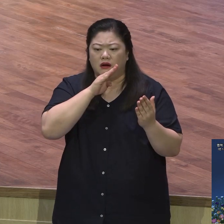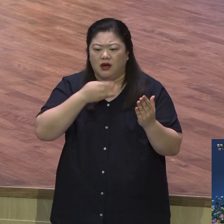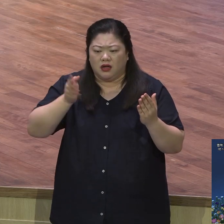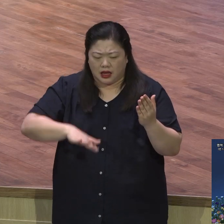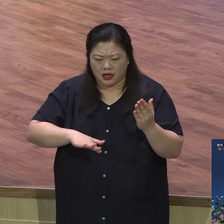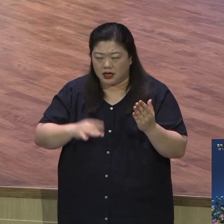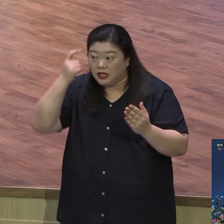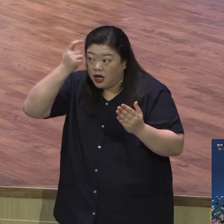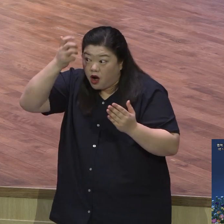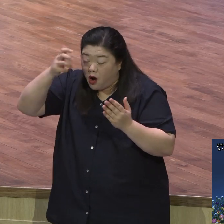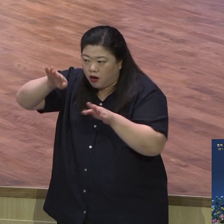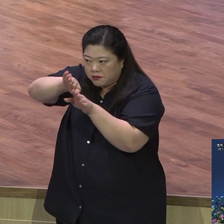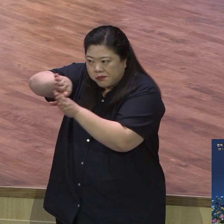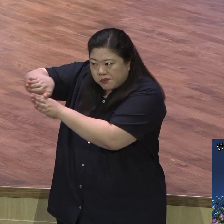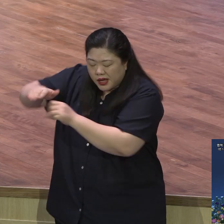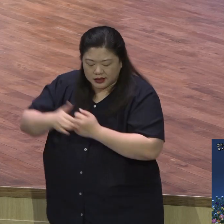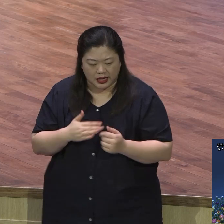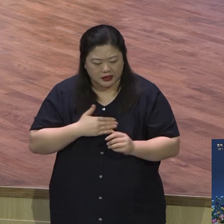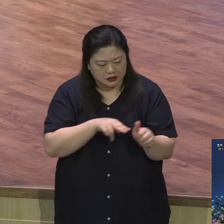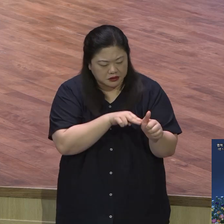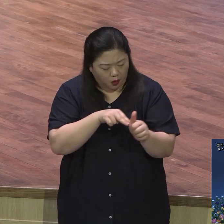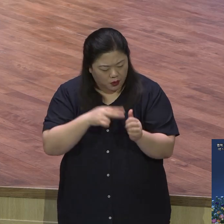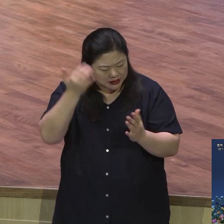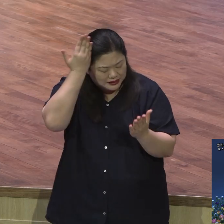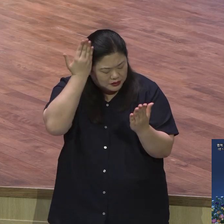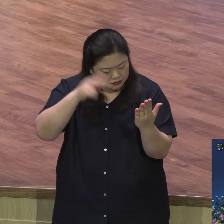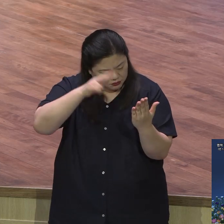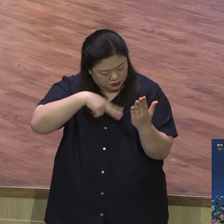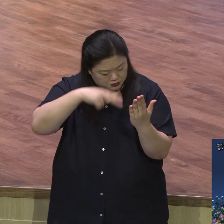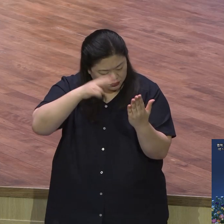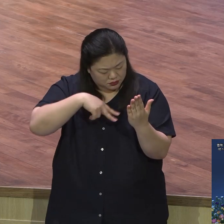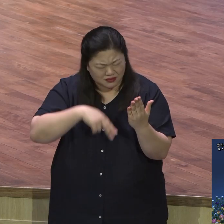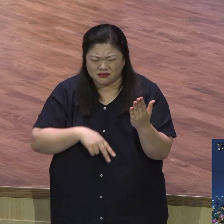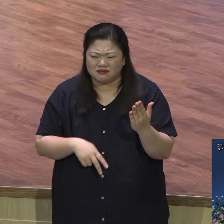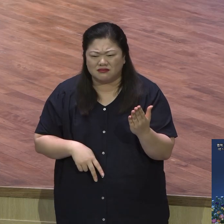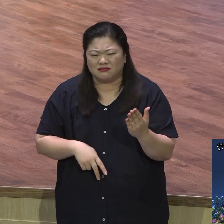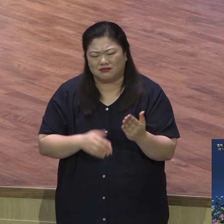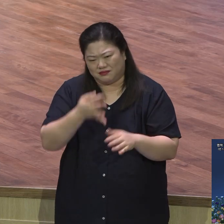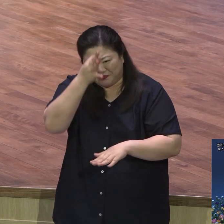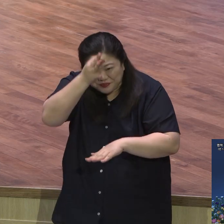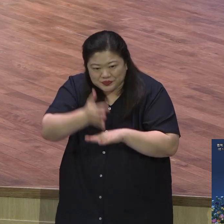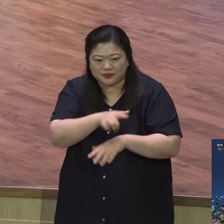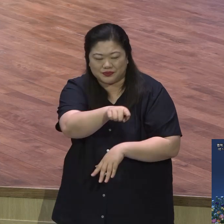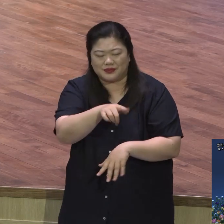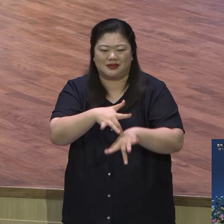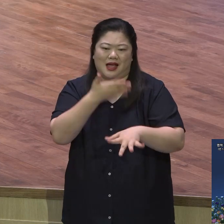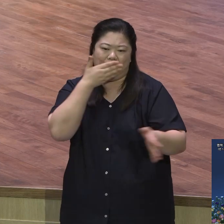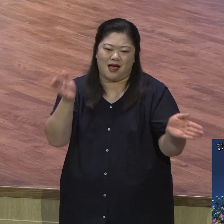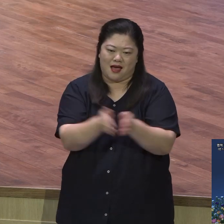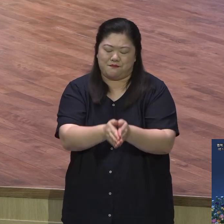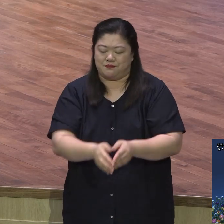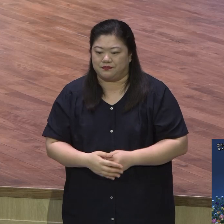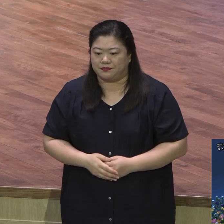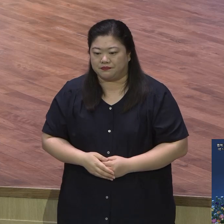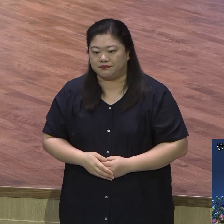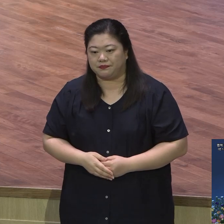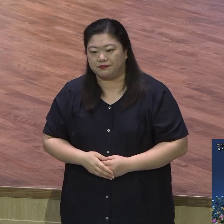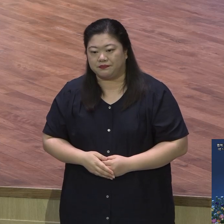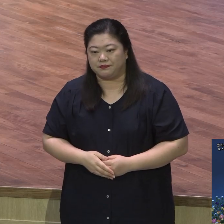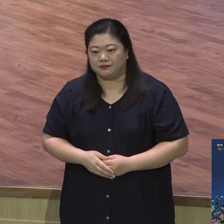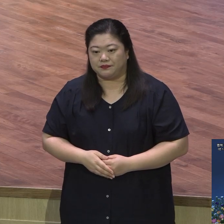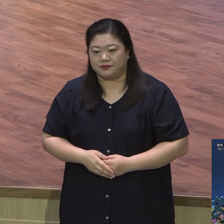다 사단의 심부름하는 꼴이 된단 말이에요. 그러니까 언제나 영적 교훈의 가르침이 있다. 민숙이는